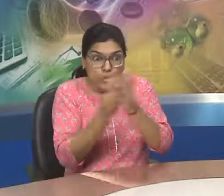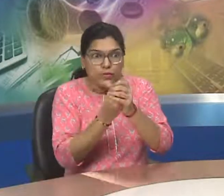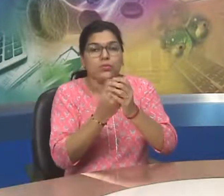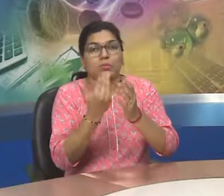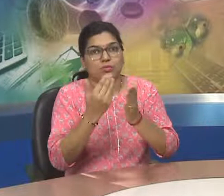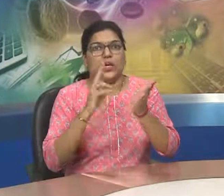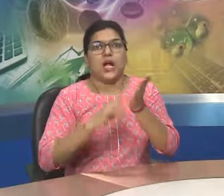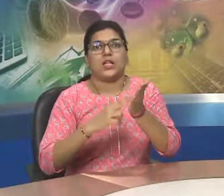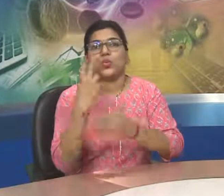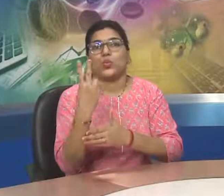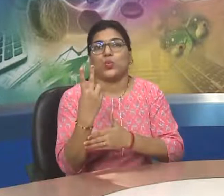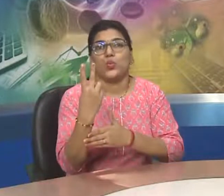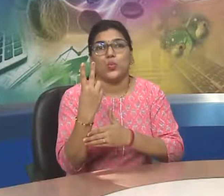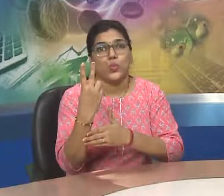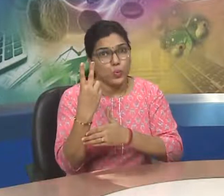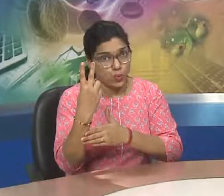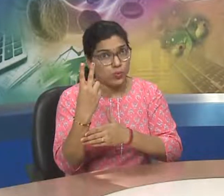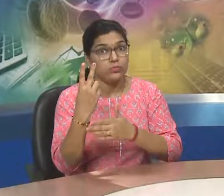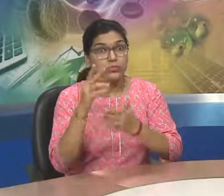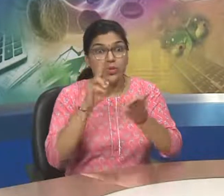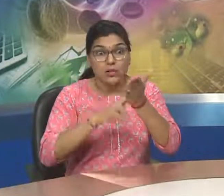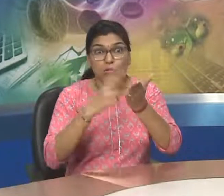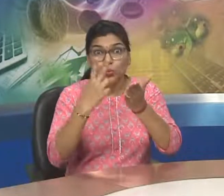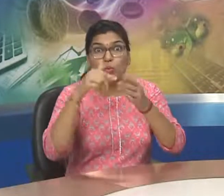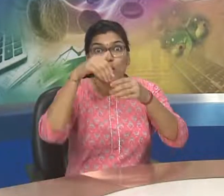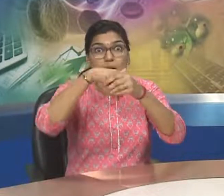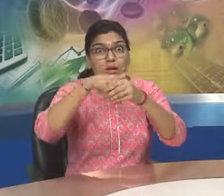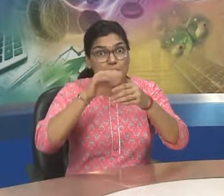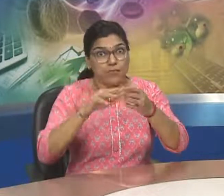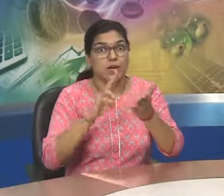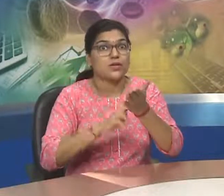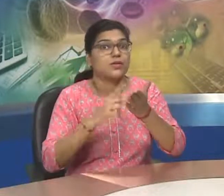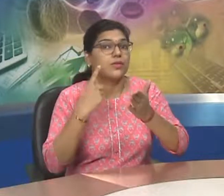gas in the atmosphere